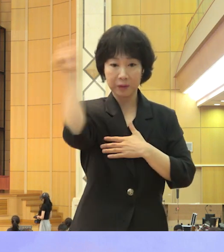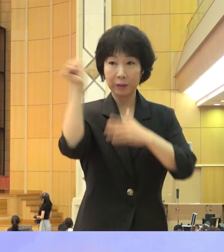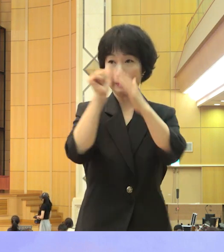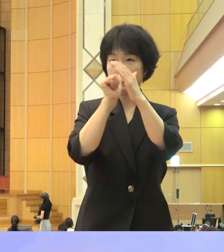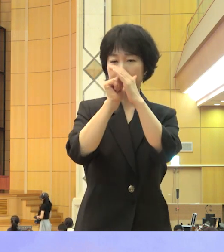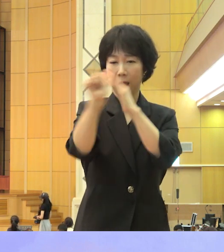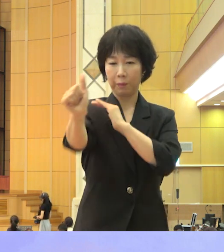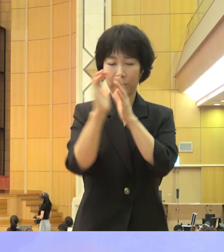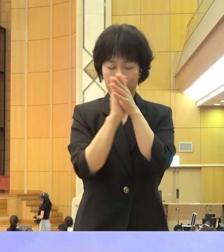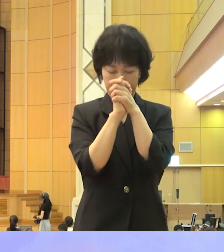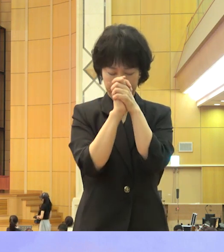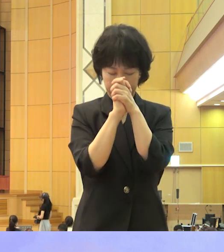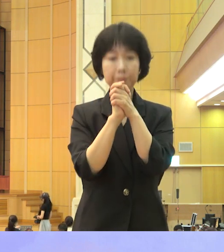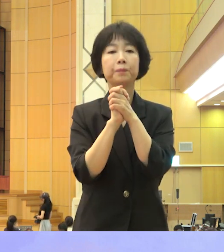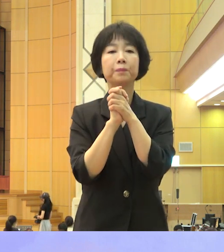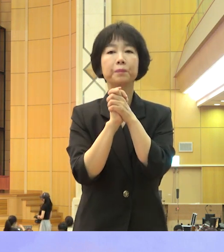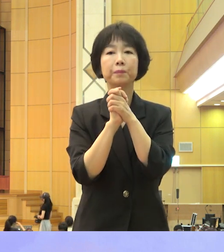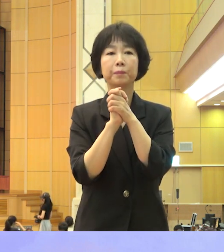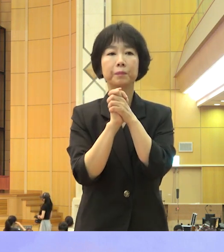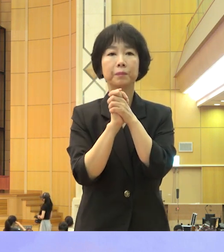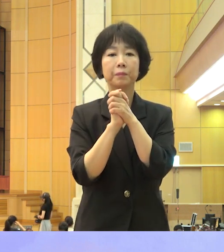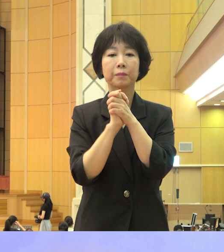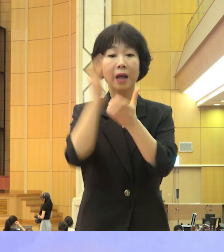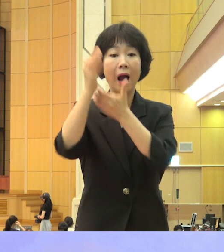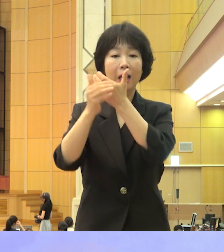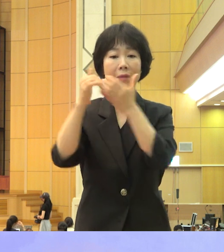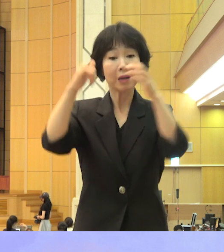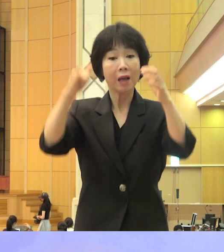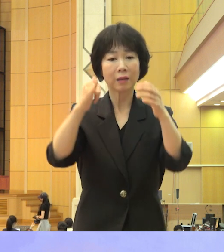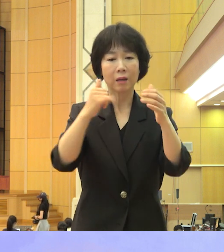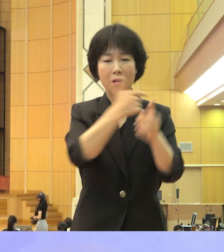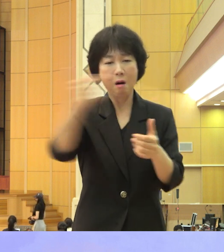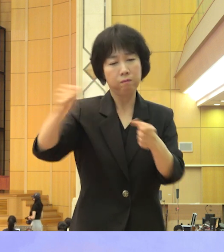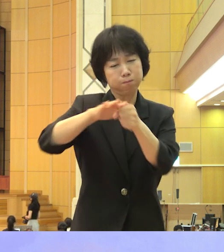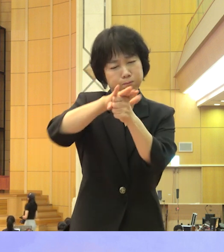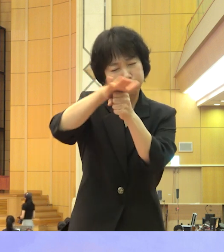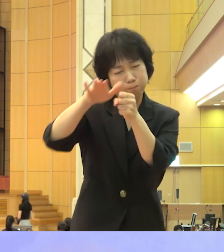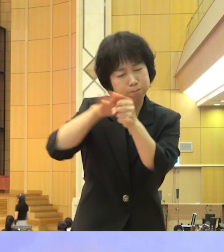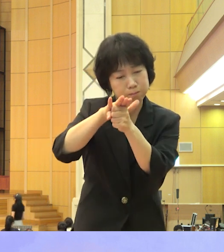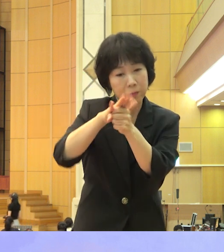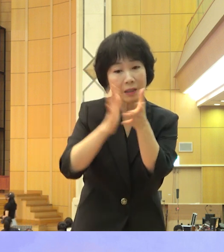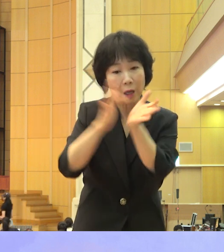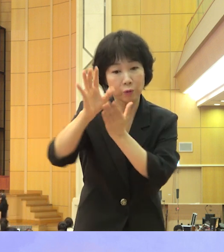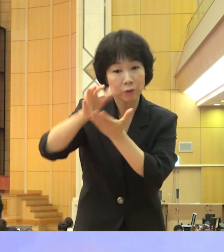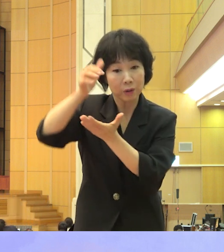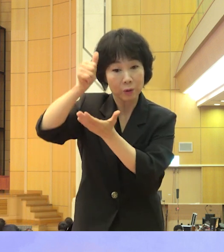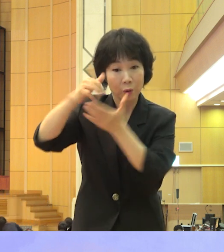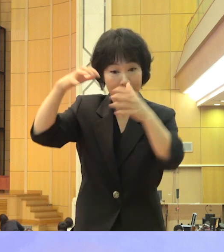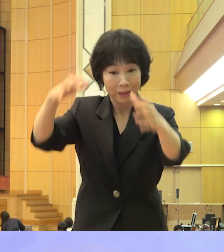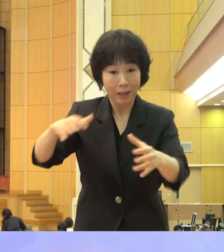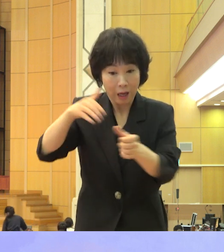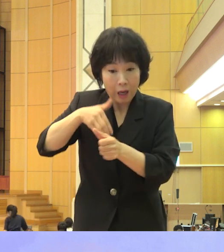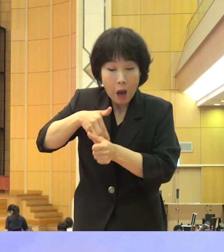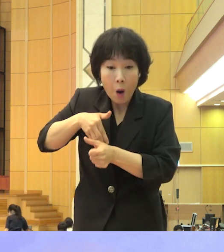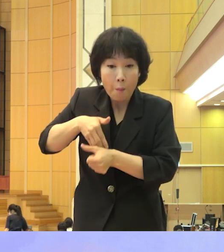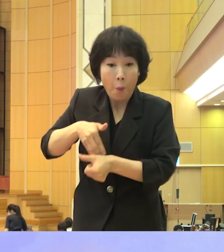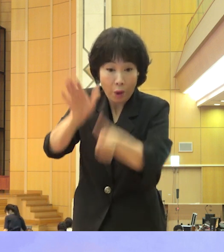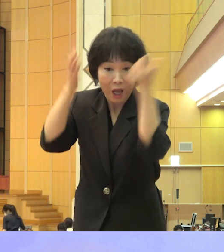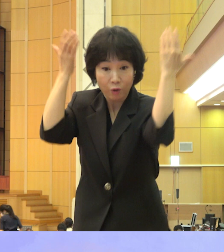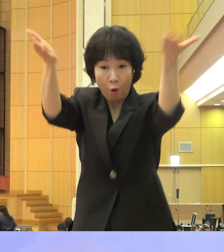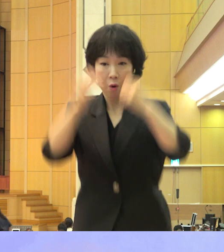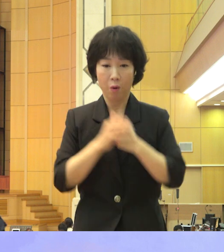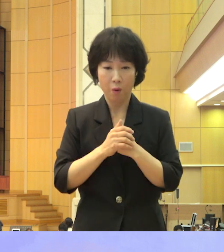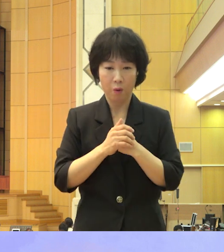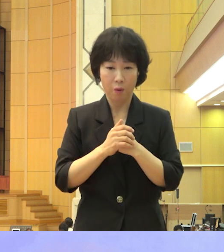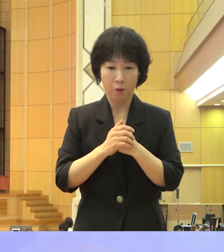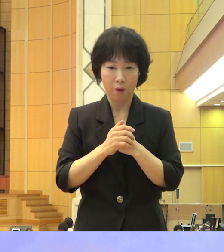다 함께 기도드리겠습니다. 하나님이 세상을 이처럼 사랑하사 독생자 예수 그리스도를 이 땅에